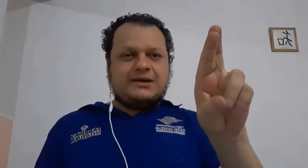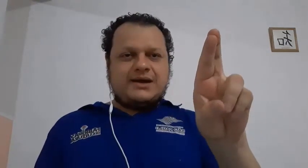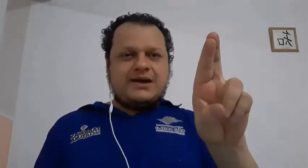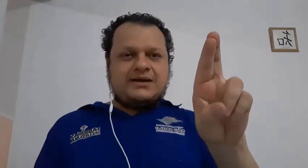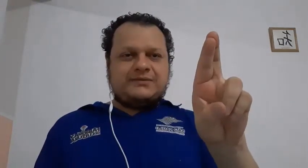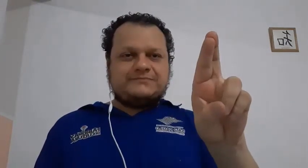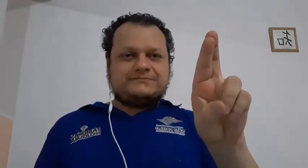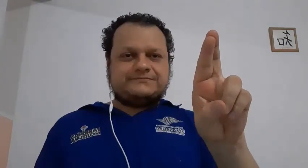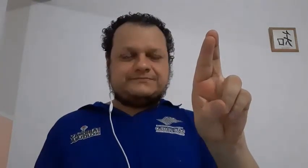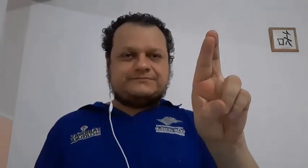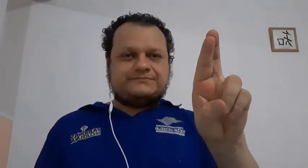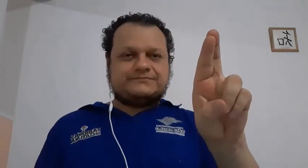R.